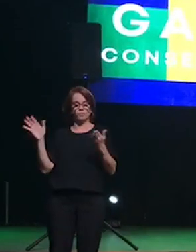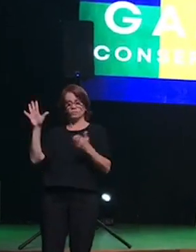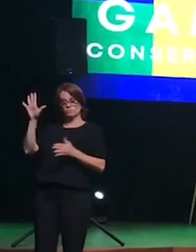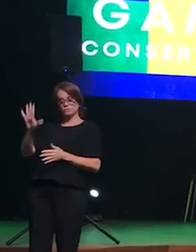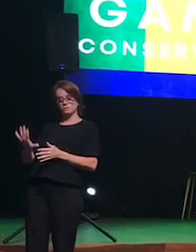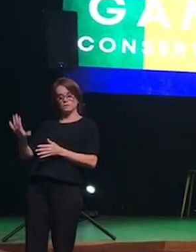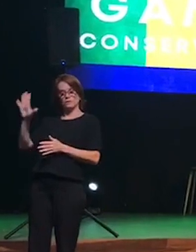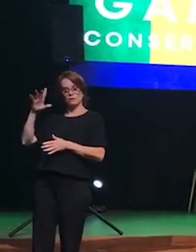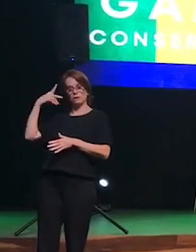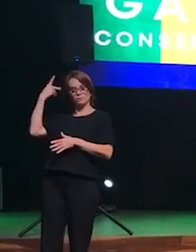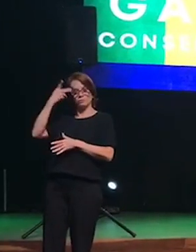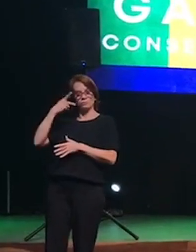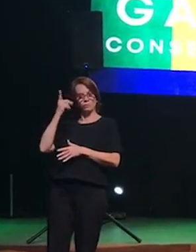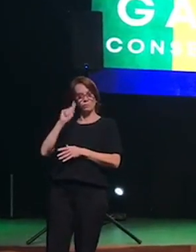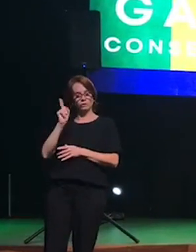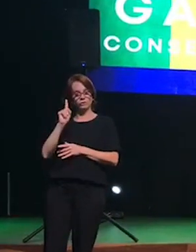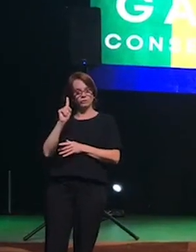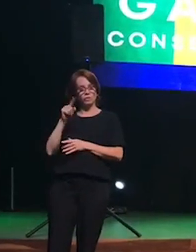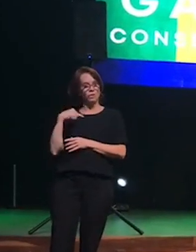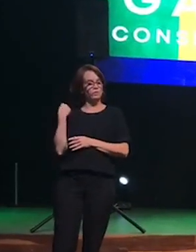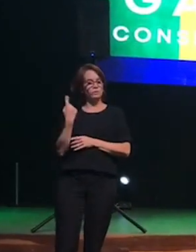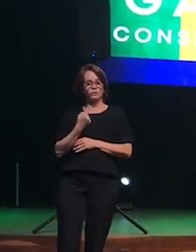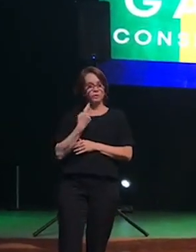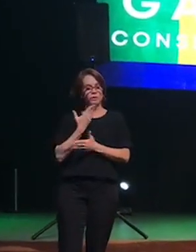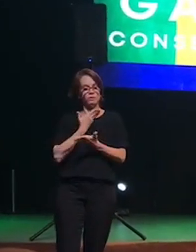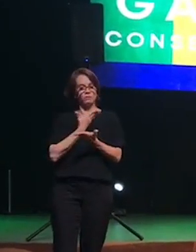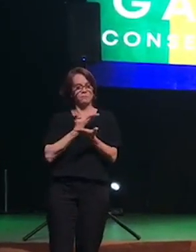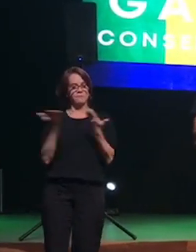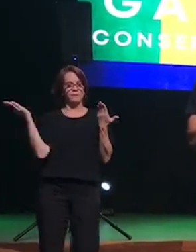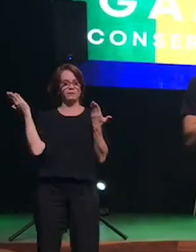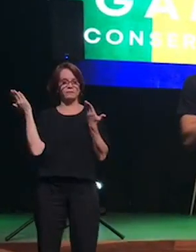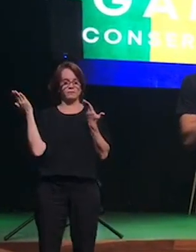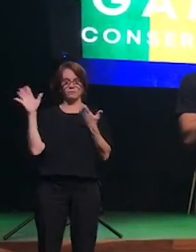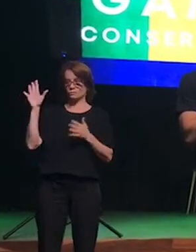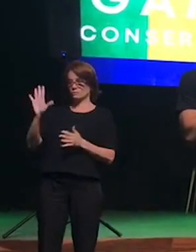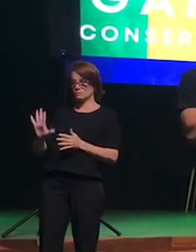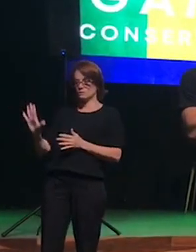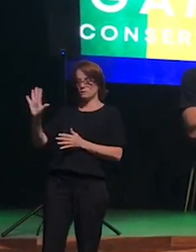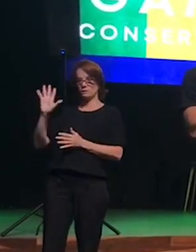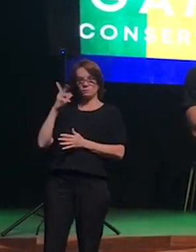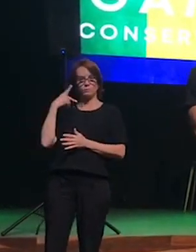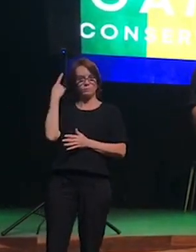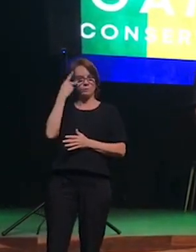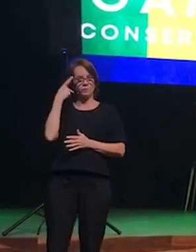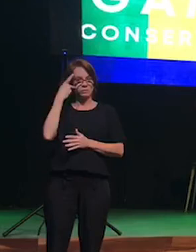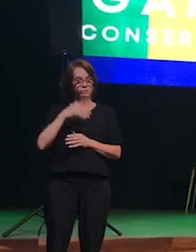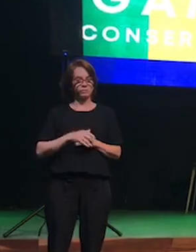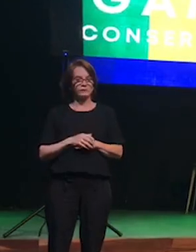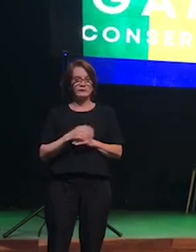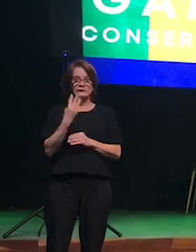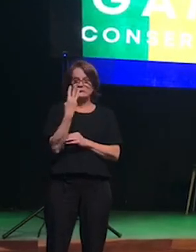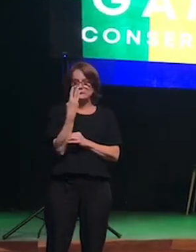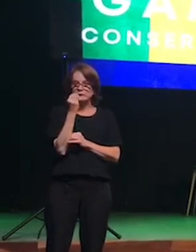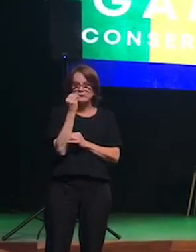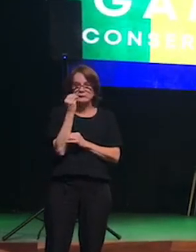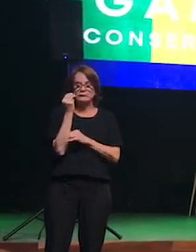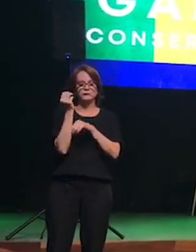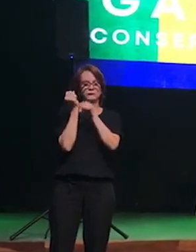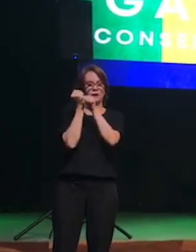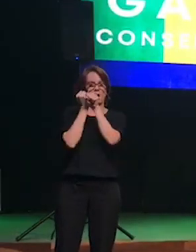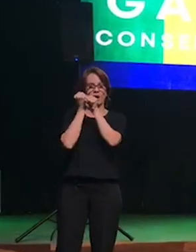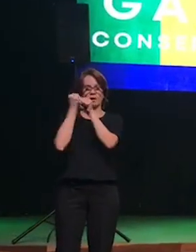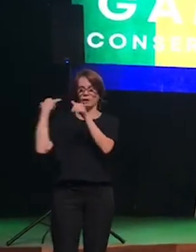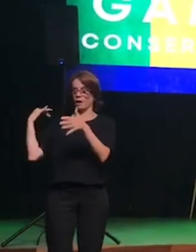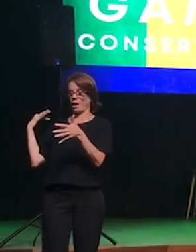Nós não perdemos no cenário político. Durante 30 anos só teve esquerda